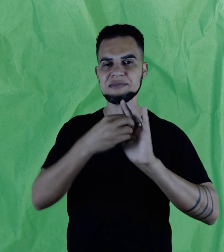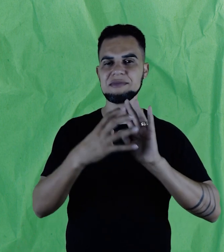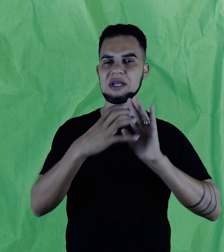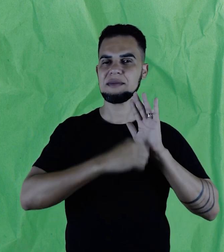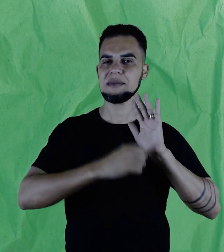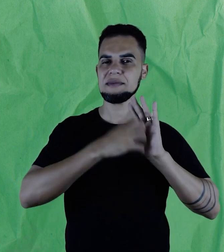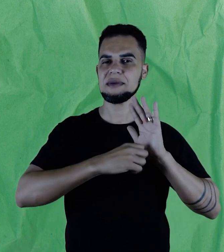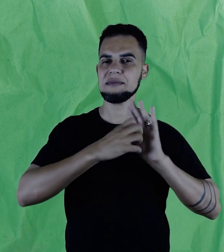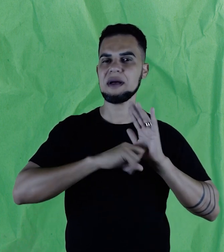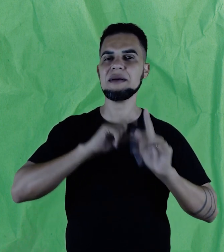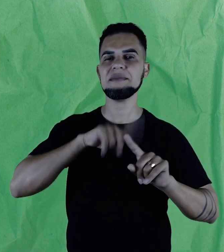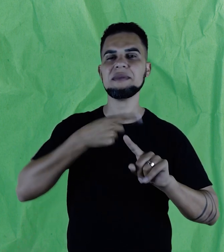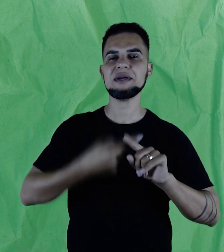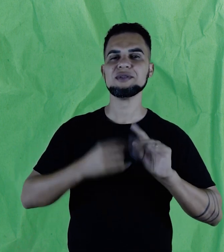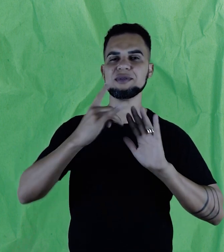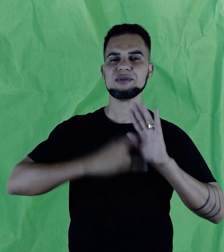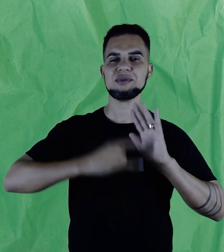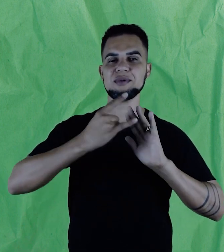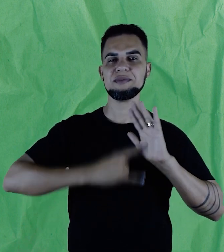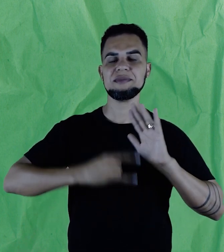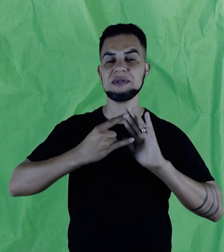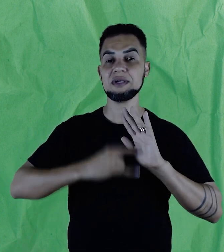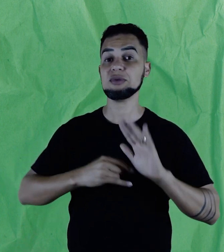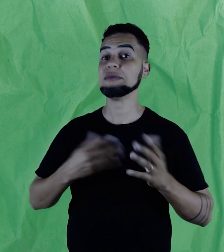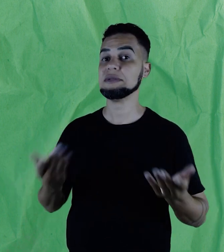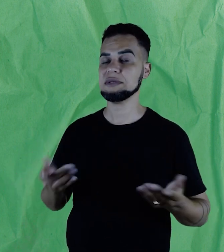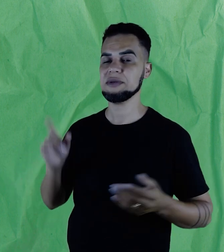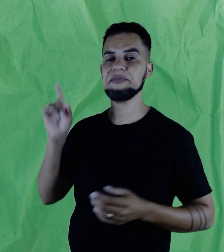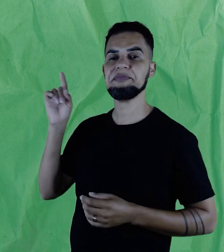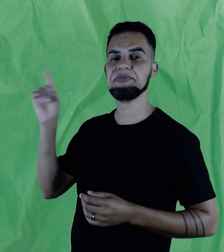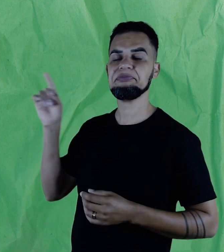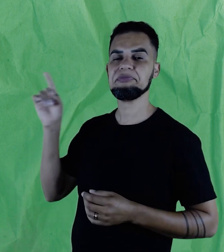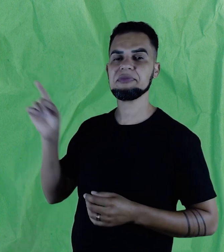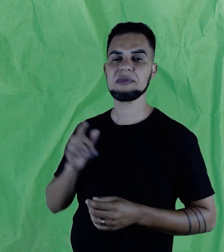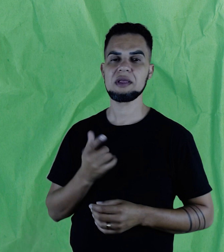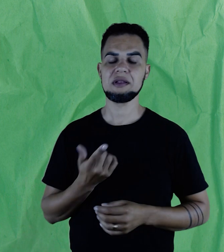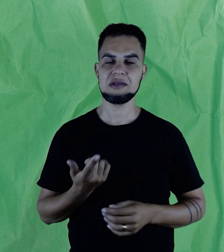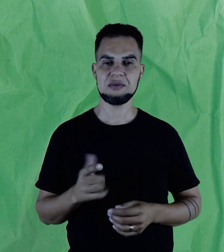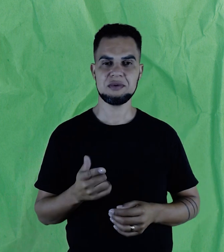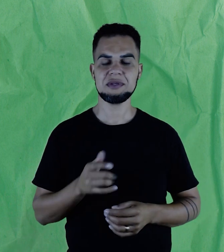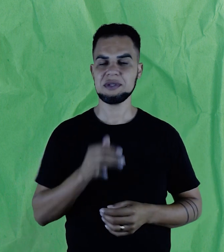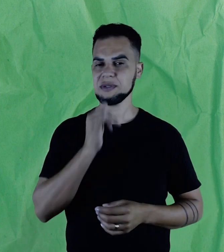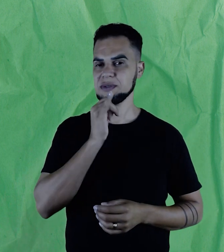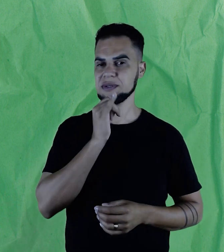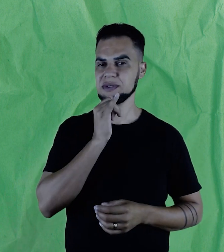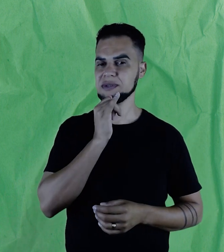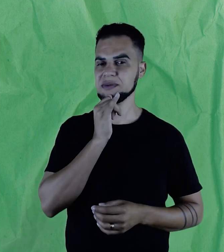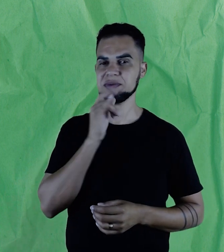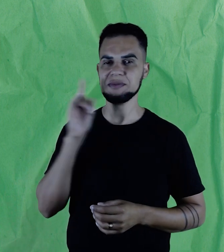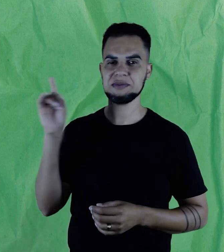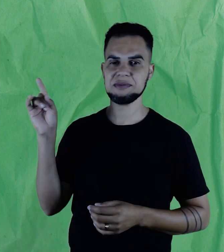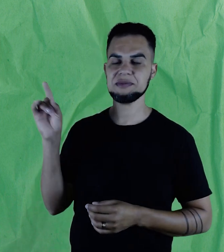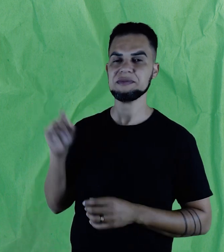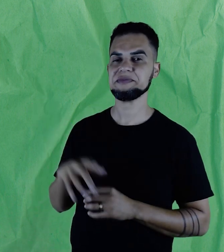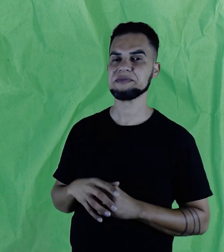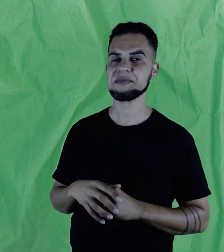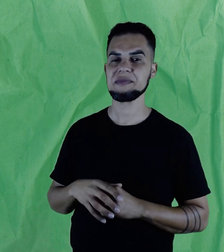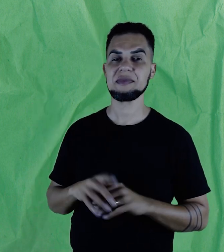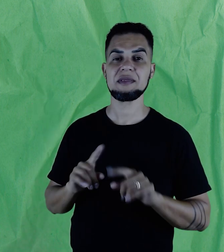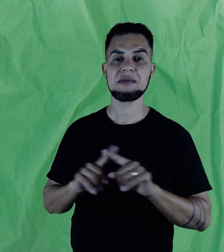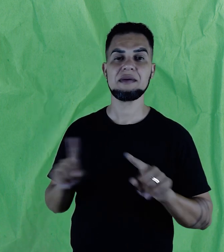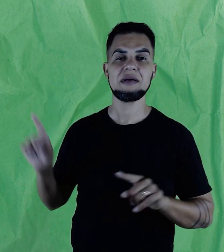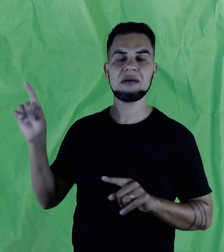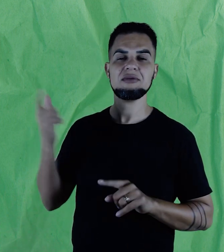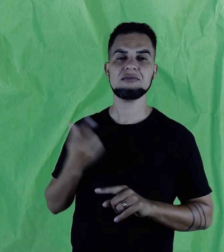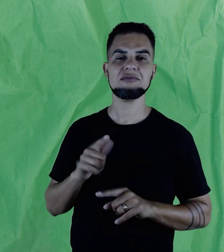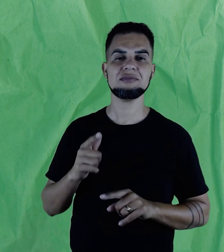documentos vindos lá do front-end. E aí aqui, olha só, né? Esse aqui não tem ele tem um status finished, mas